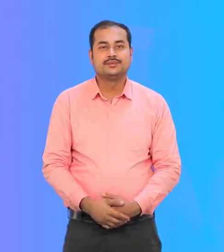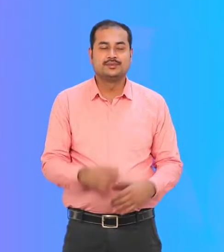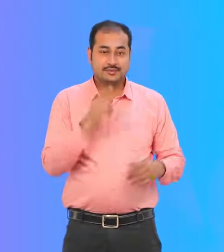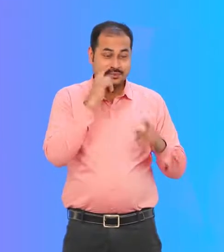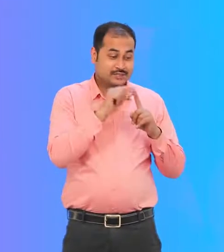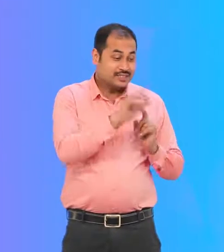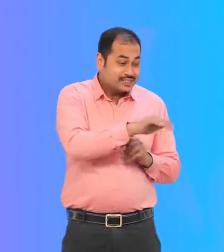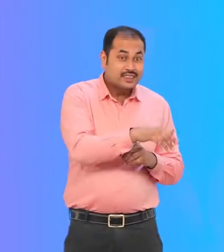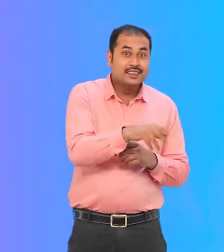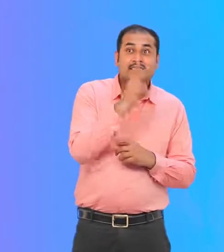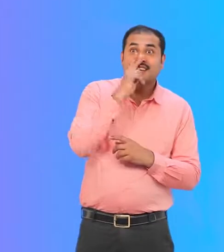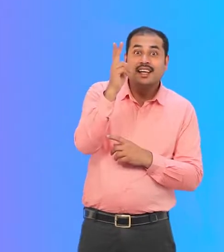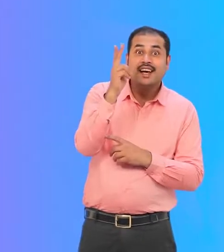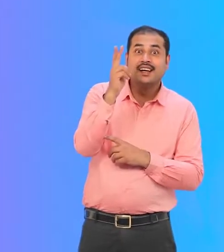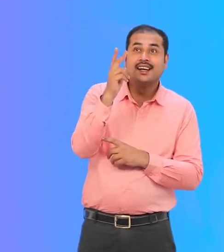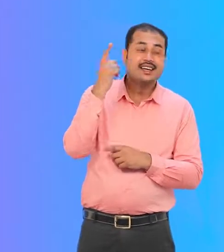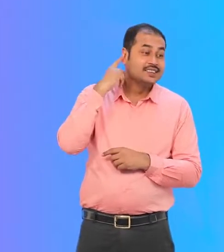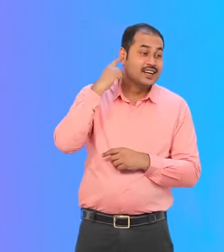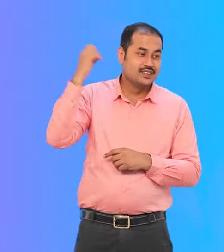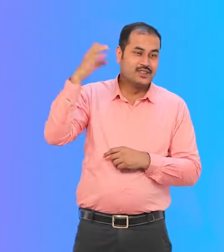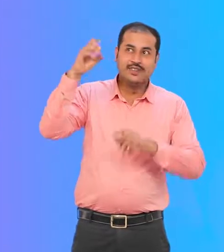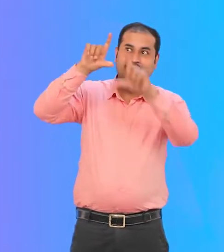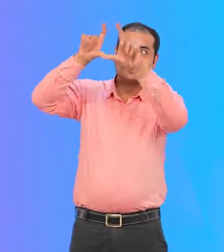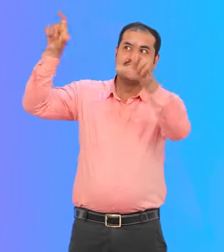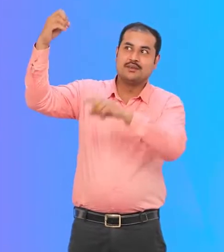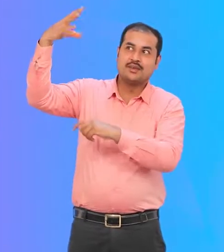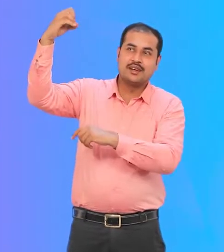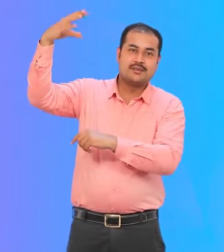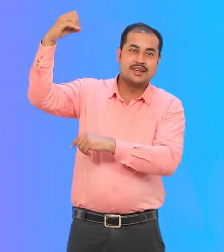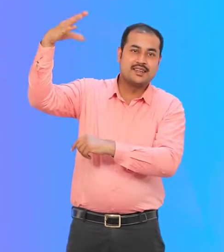कि यह देखो प्रिया बस मैं यहां स्पीकर भी लगा है